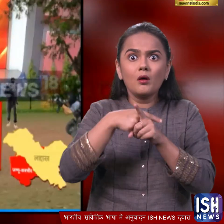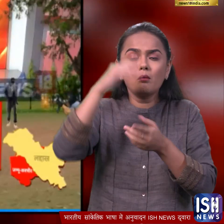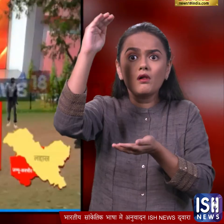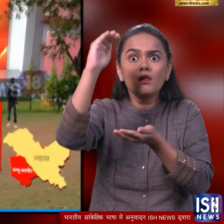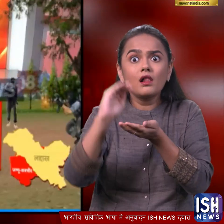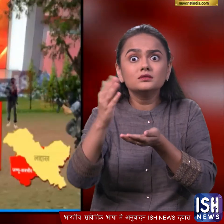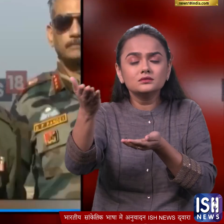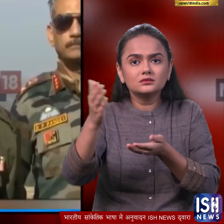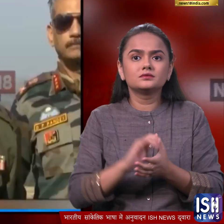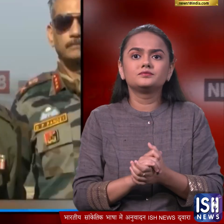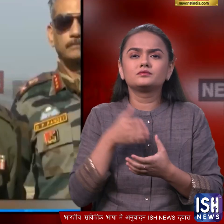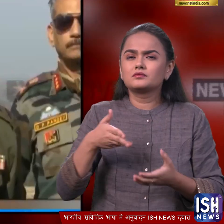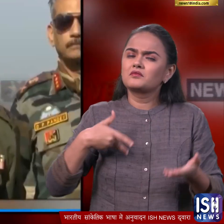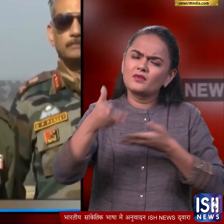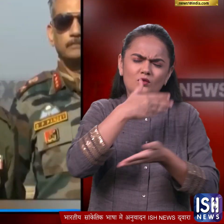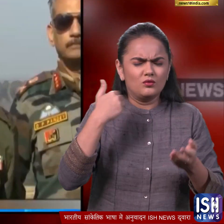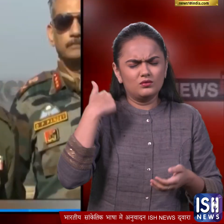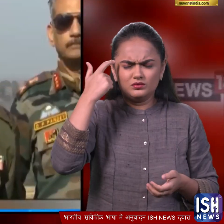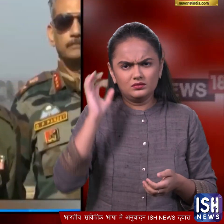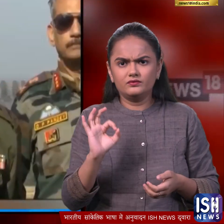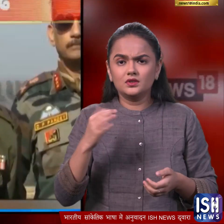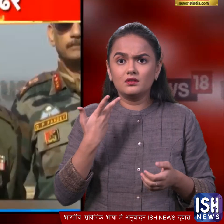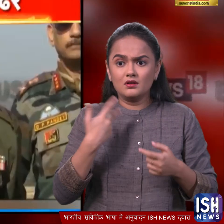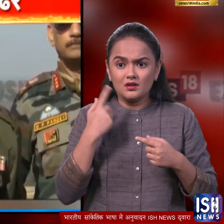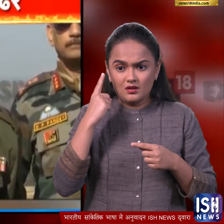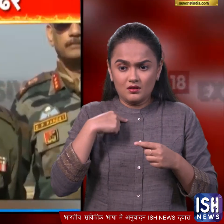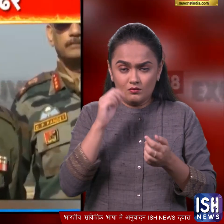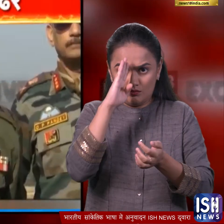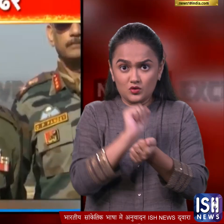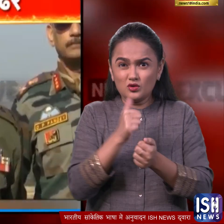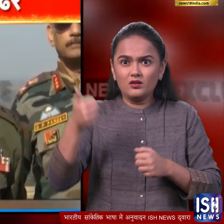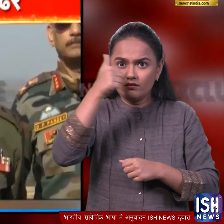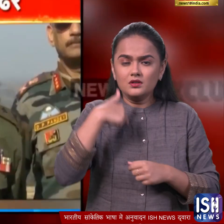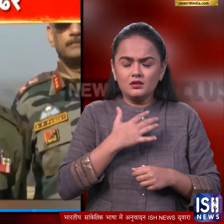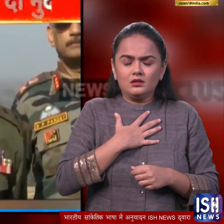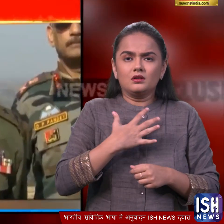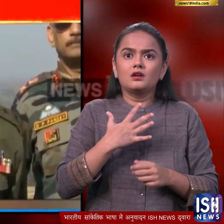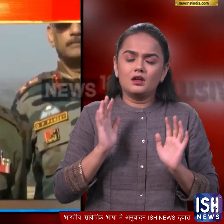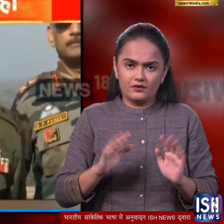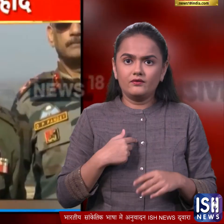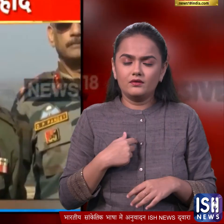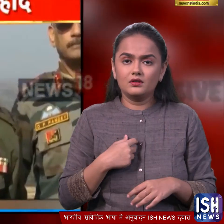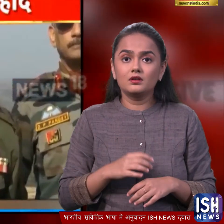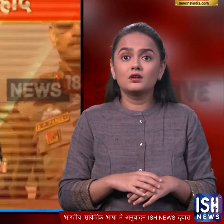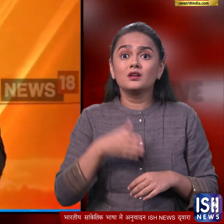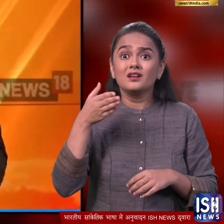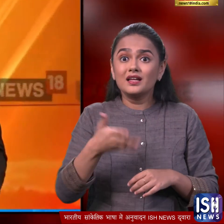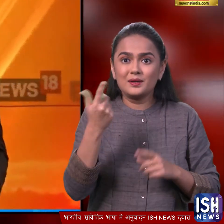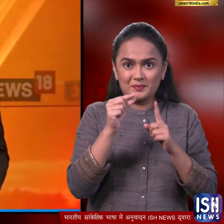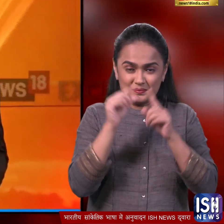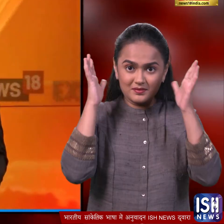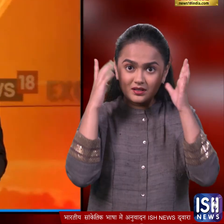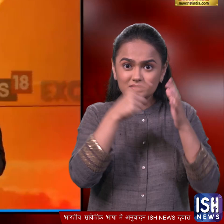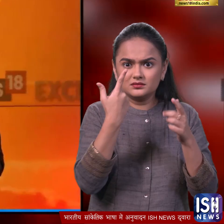जा रहा है। हम सब जानते हैं इस साल सिक्योरिटी फोर्स पुलिस मिलकर जैश-ए-मोहम्मद को बहुत धक्का पहुंचाया है। इस